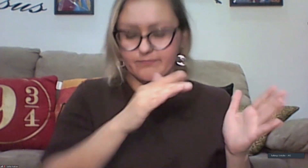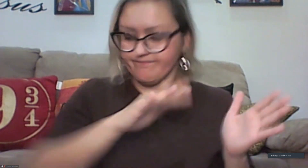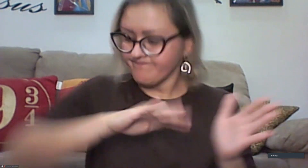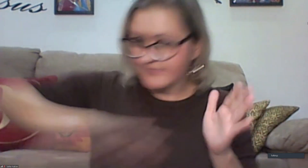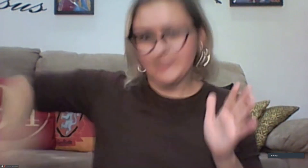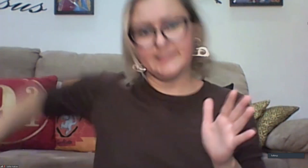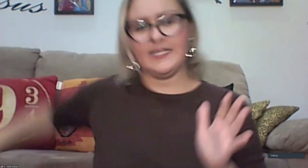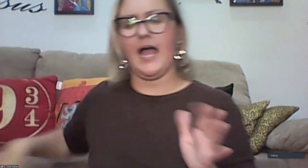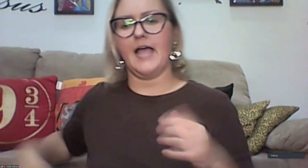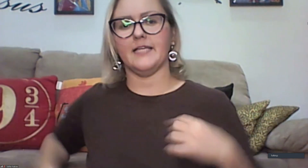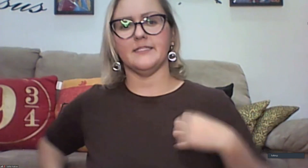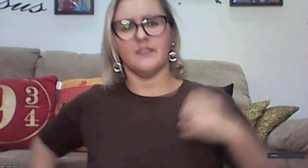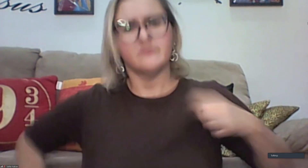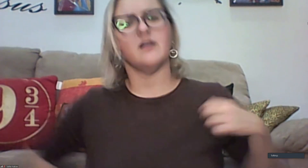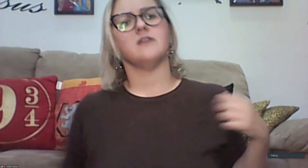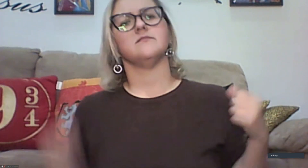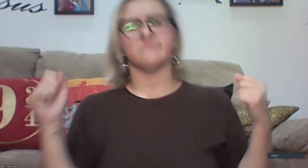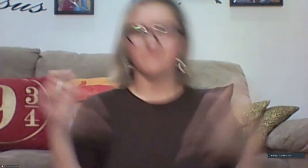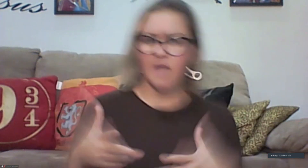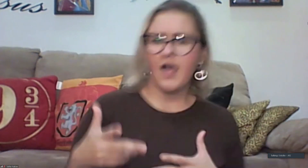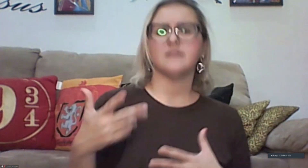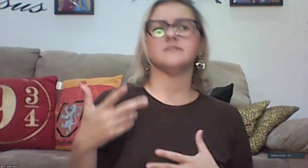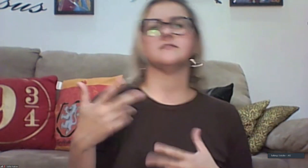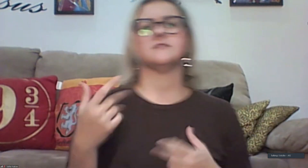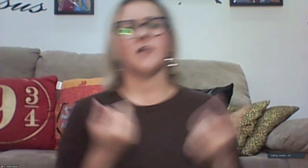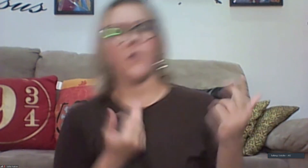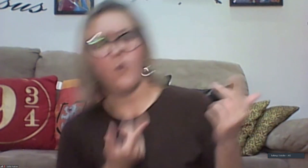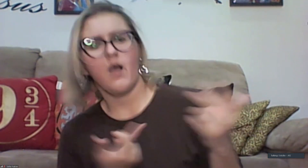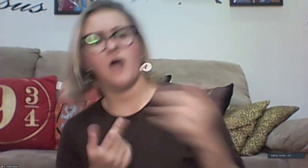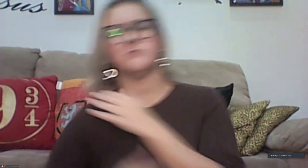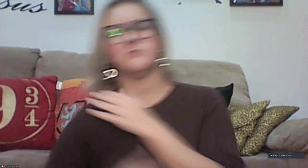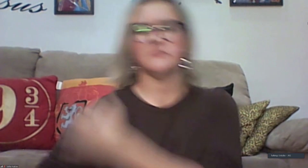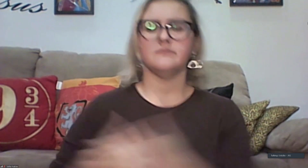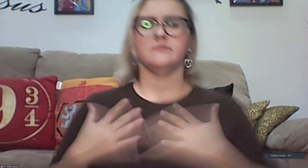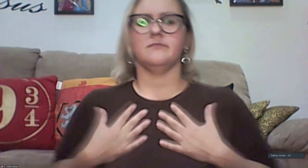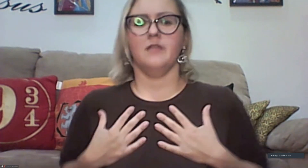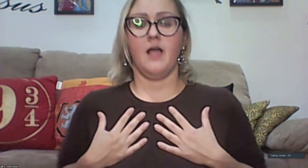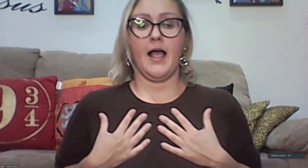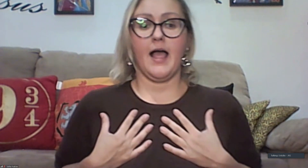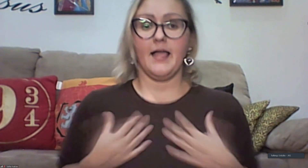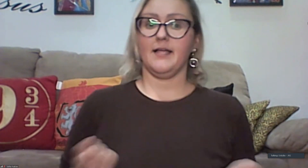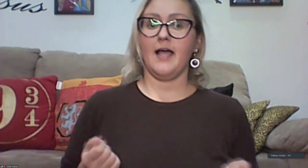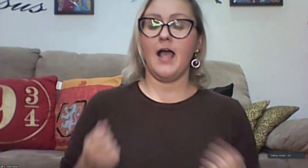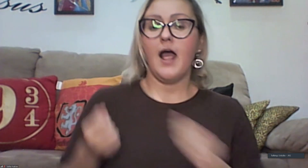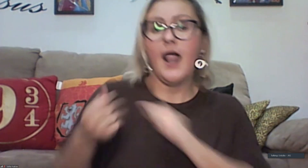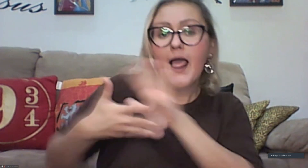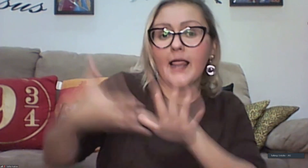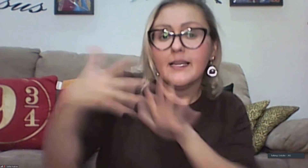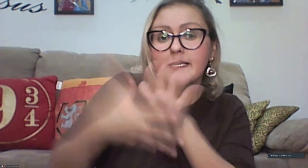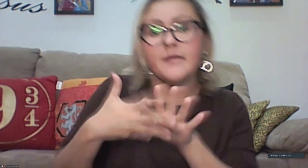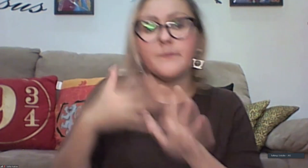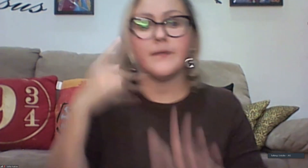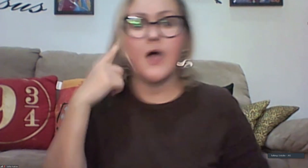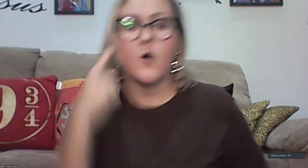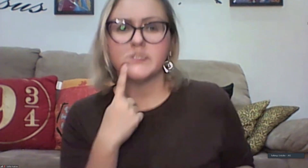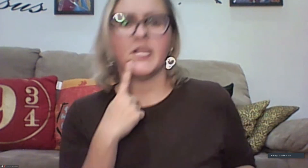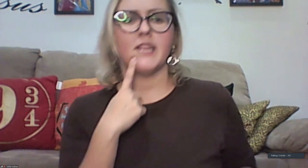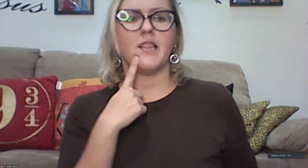numa sala de aula. Então, vai ali de uma maneira informal, trabalha o seu aluno, usa a língua